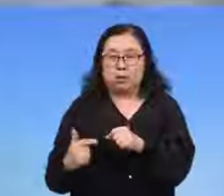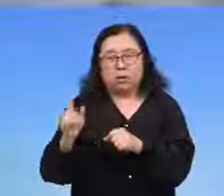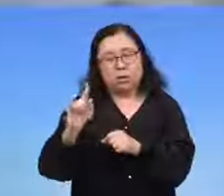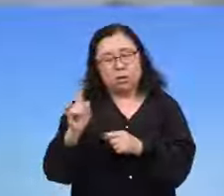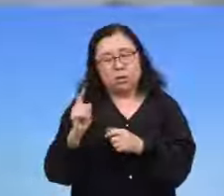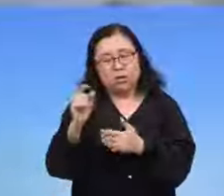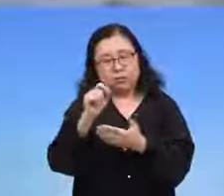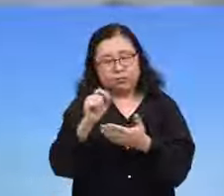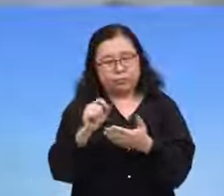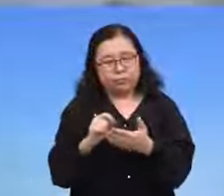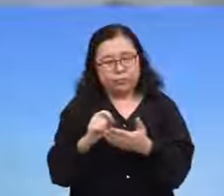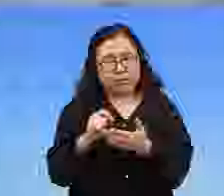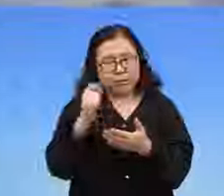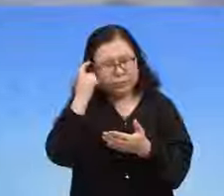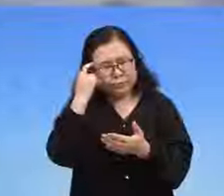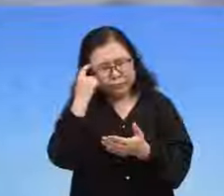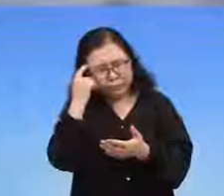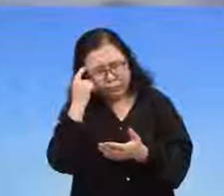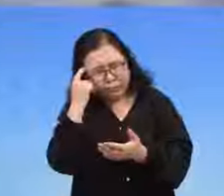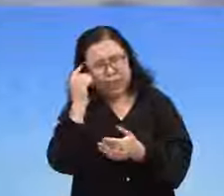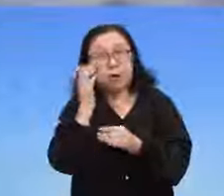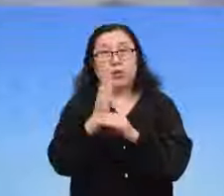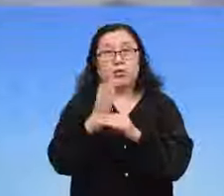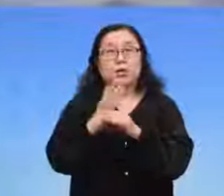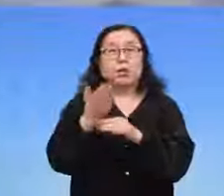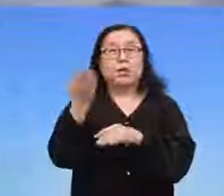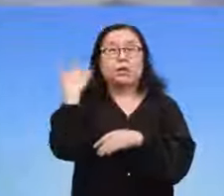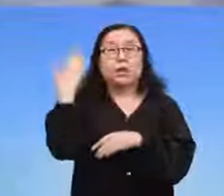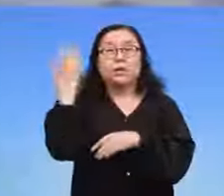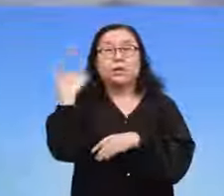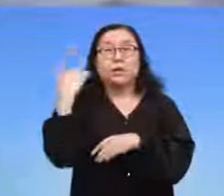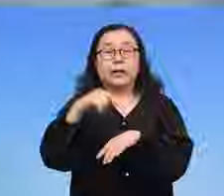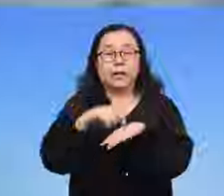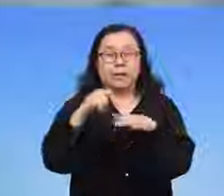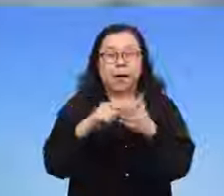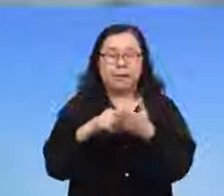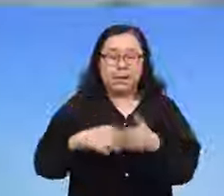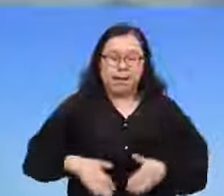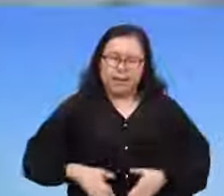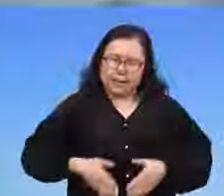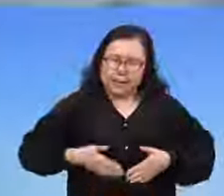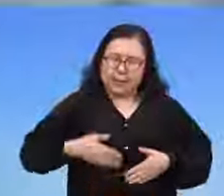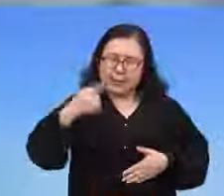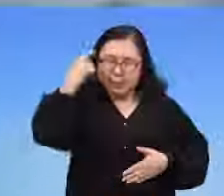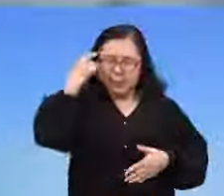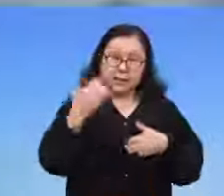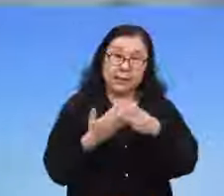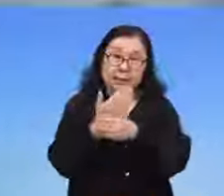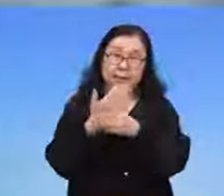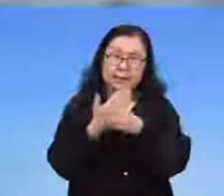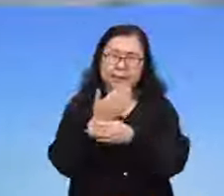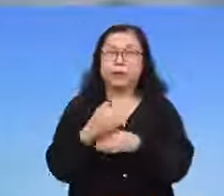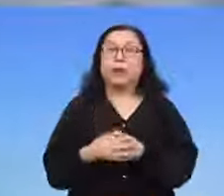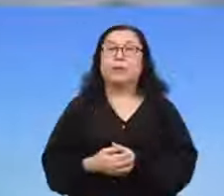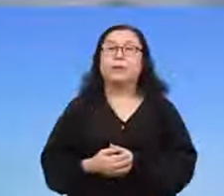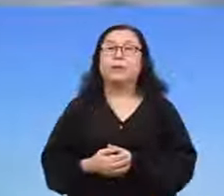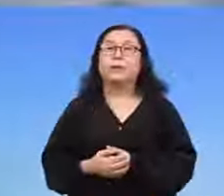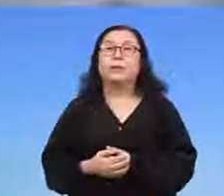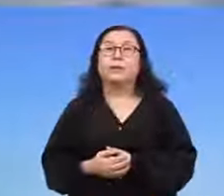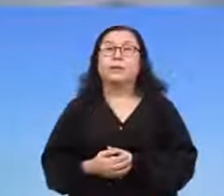프롤로그에 무슨 글을 쓸까 생각을 하다가 예전에 너무너무 제 마음이 따뜻한 기억이 하나 떠오르는 겁니다.